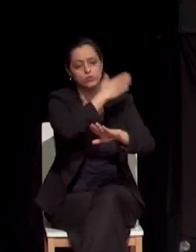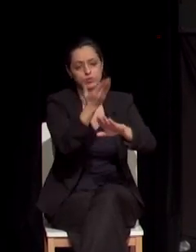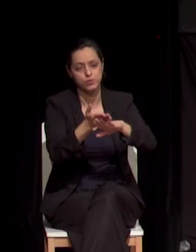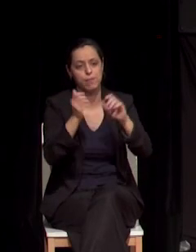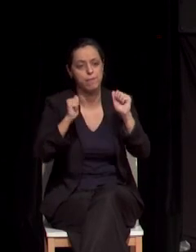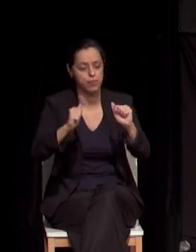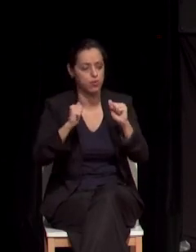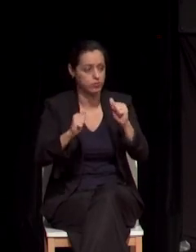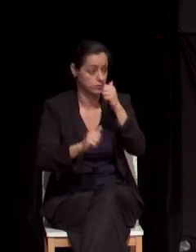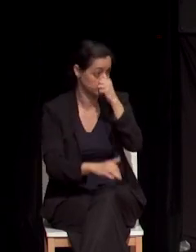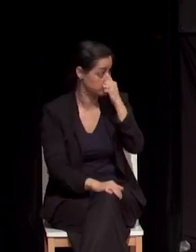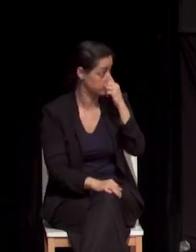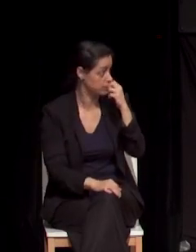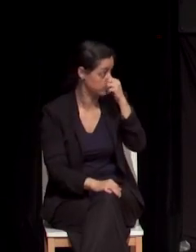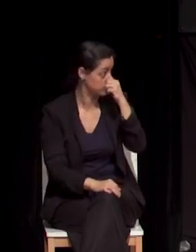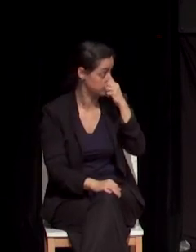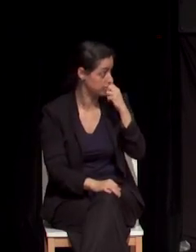convite.